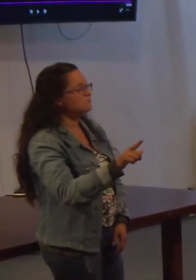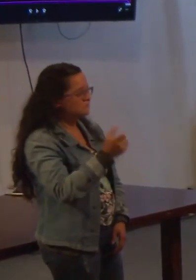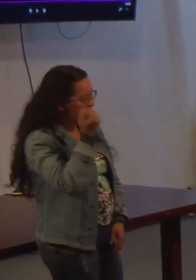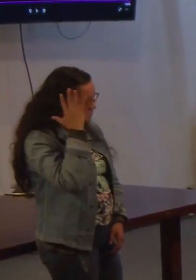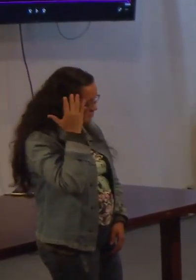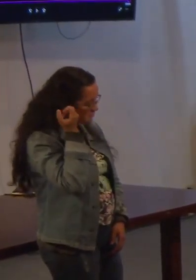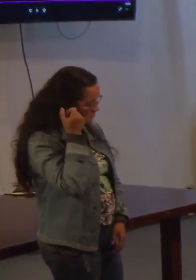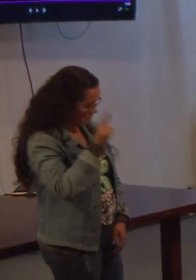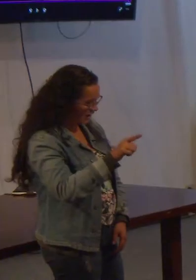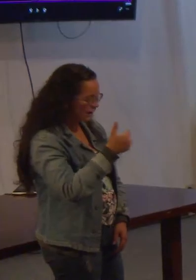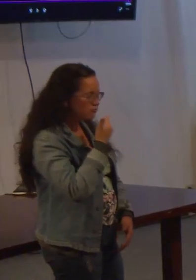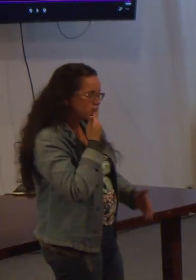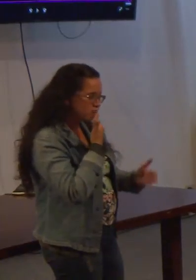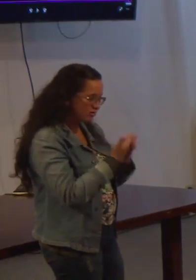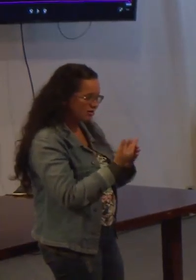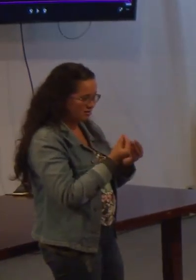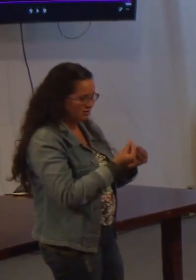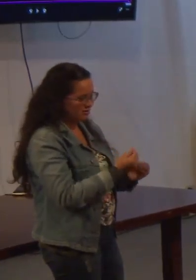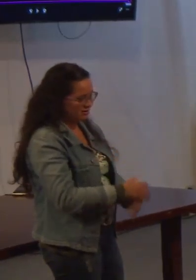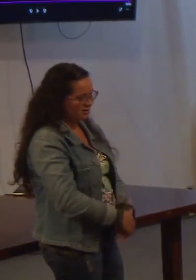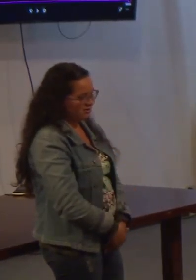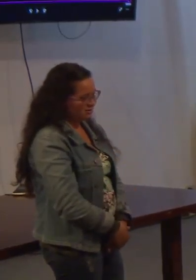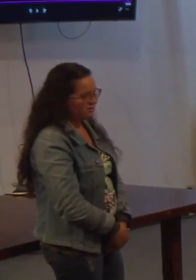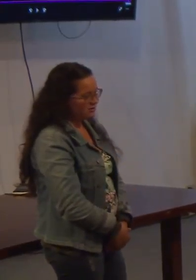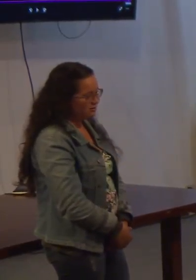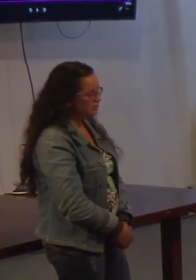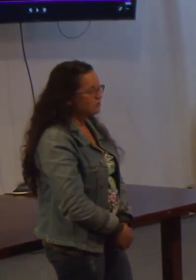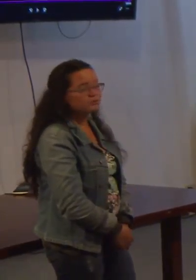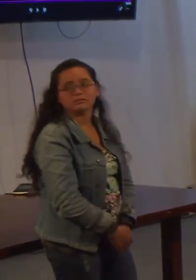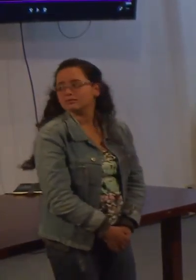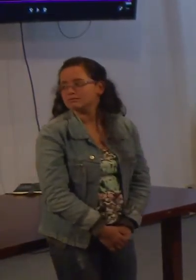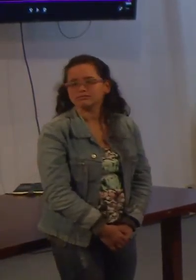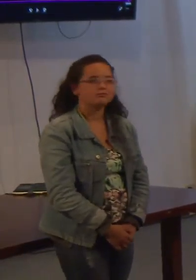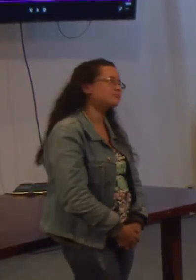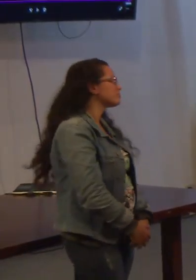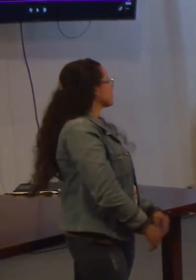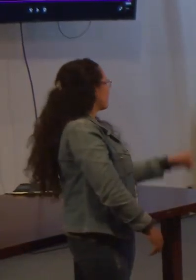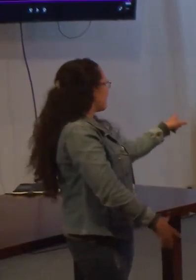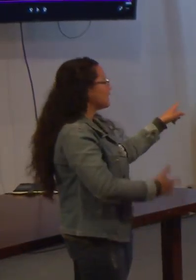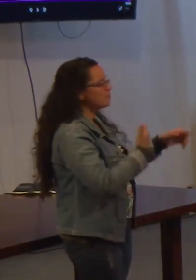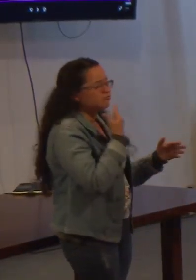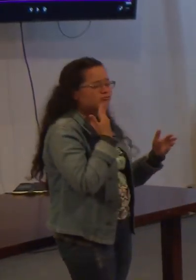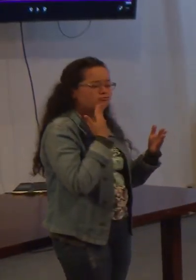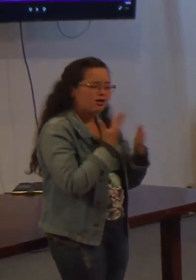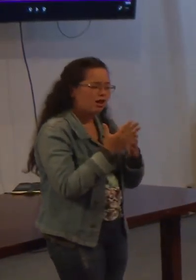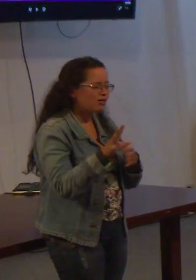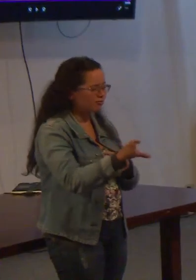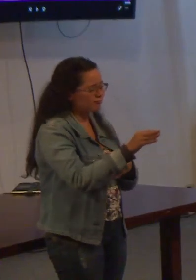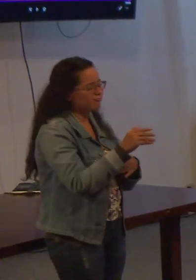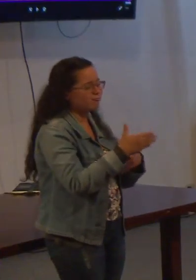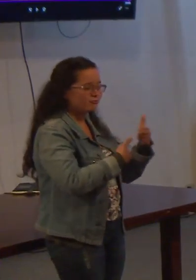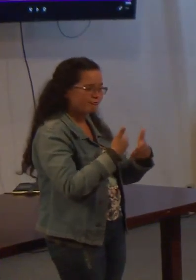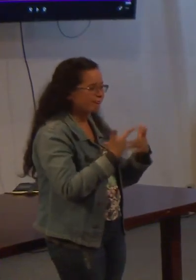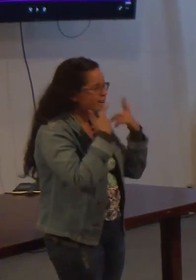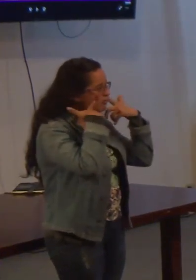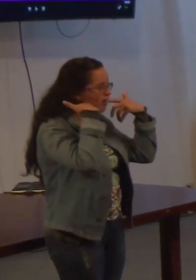Muchas gracias a todos. Fue un proceso genial. Muchas gracias.